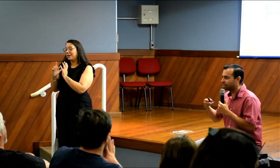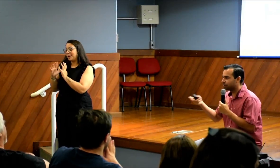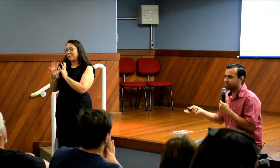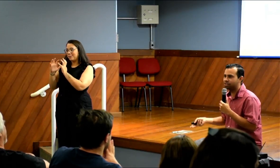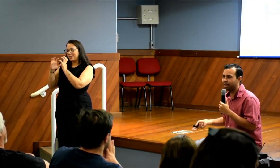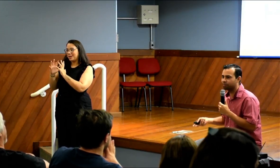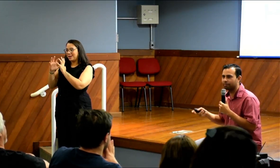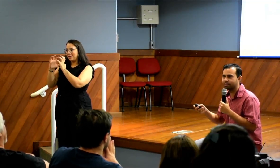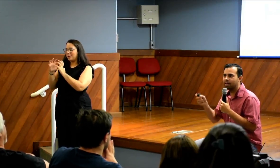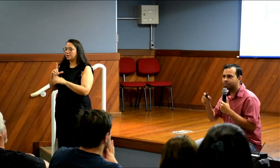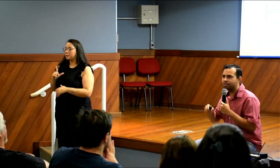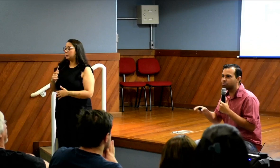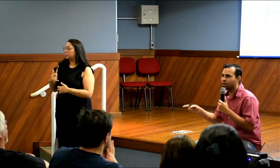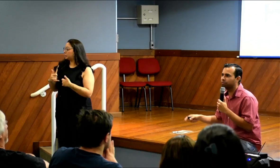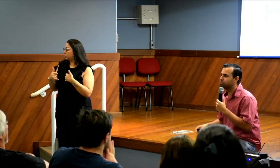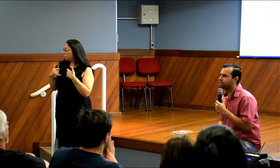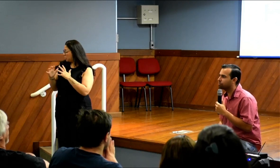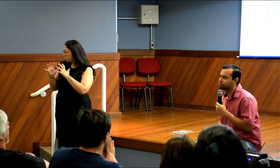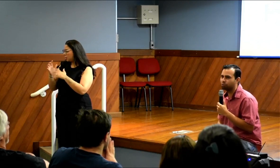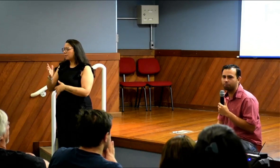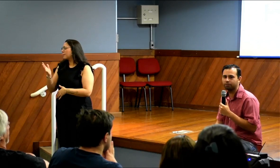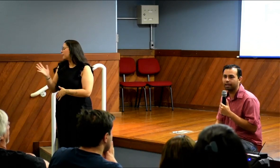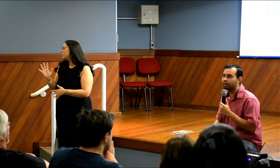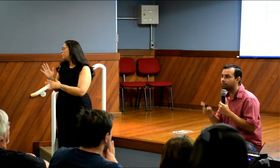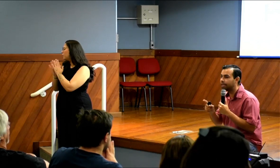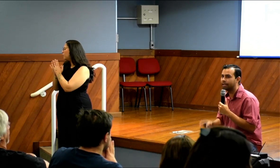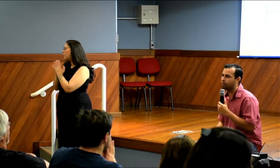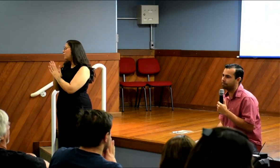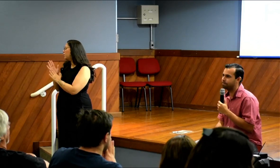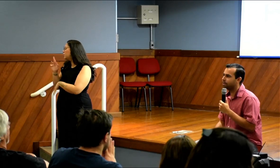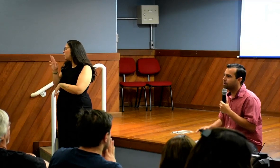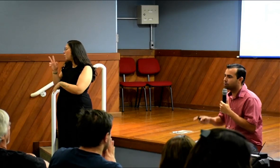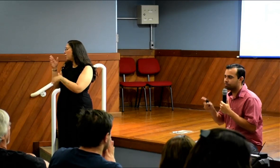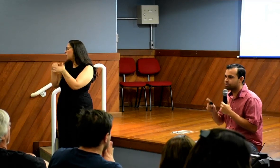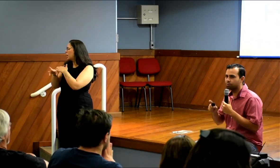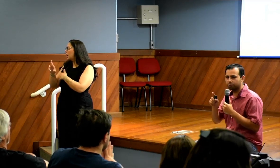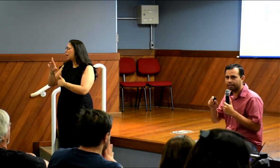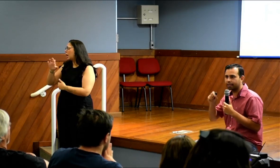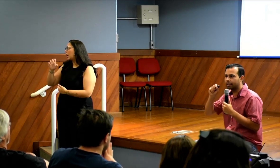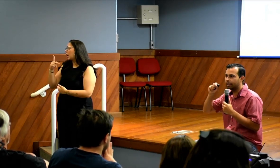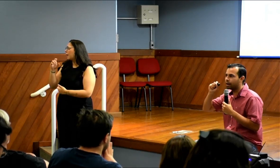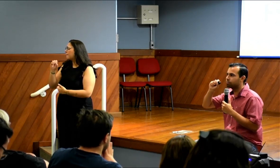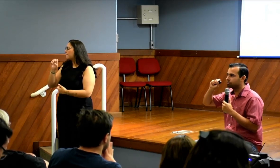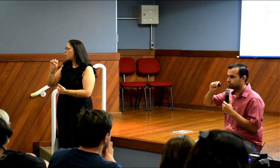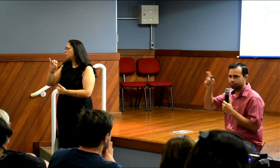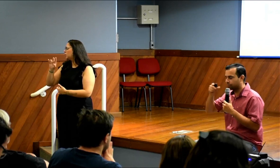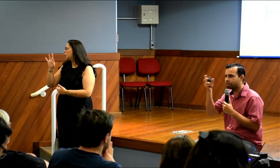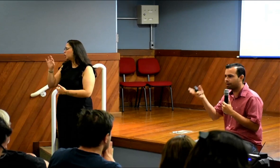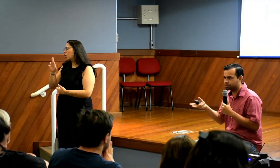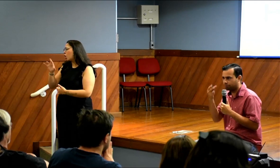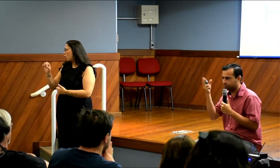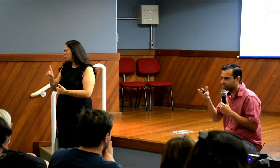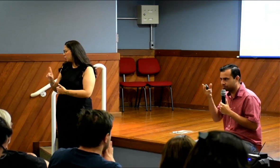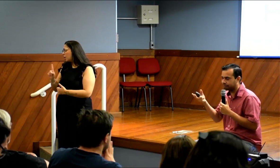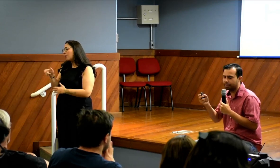briga quase que de ego, né, mas de não usar o termo de repositório para o Tainacan, porque ele não é. o Tainacan, ele é vamos chamar